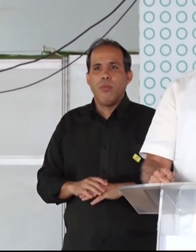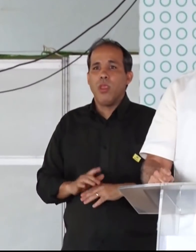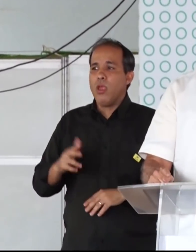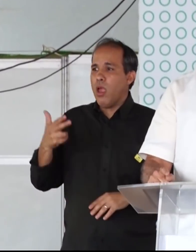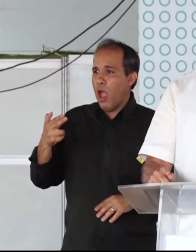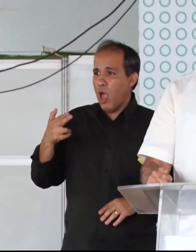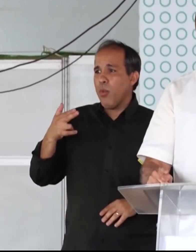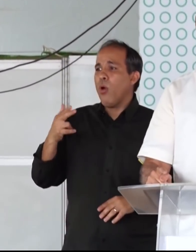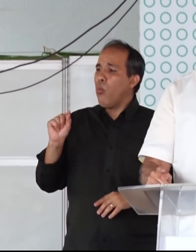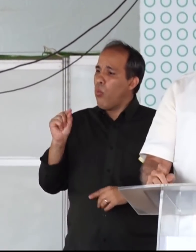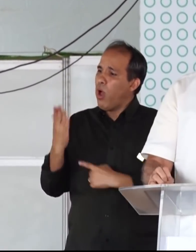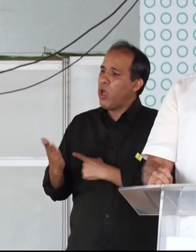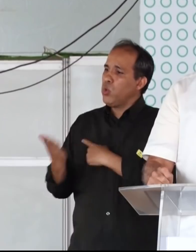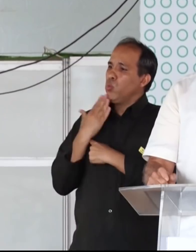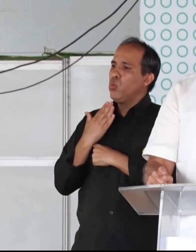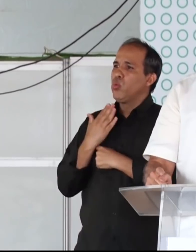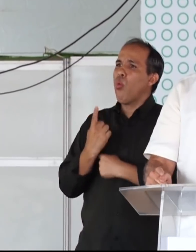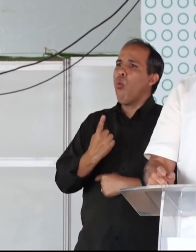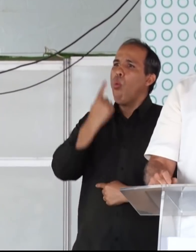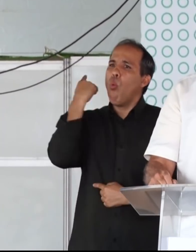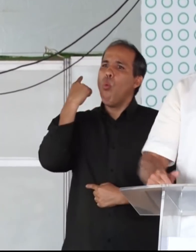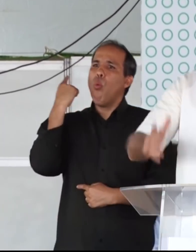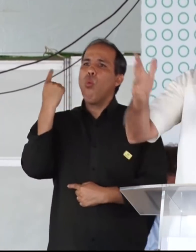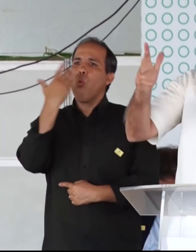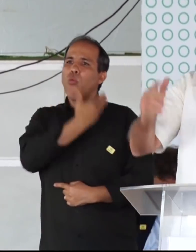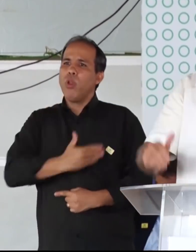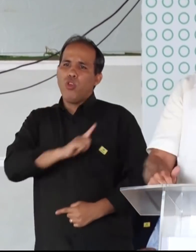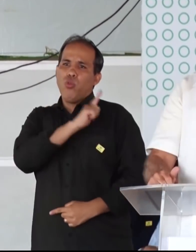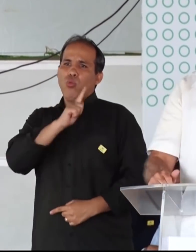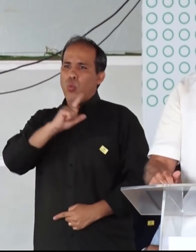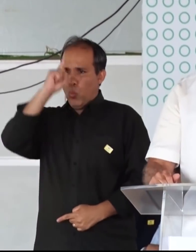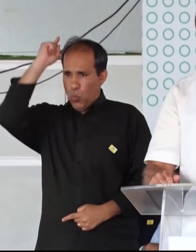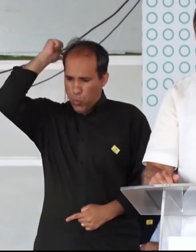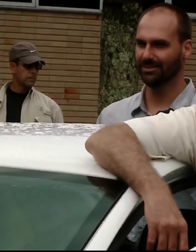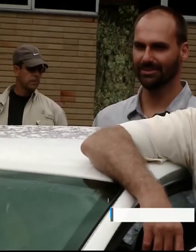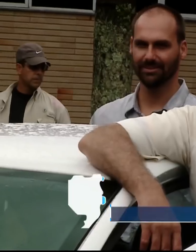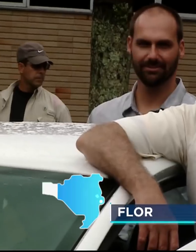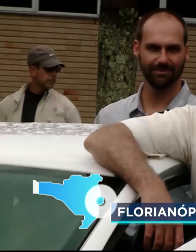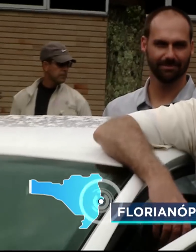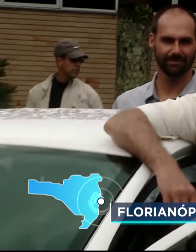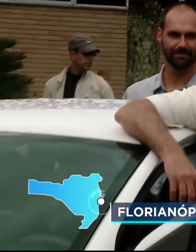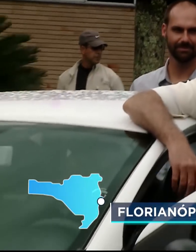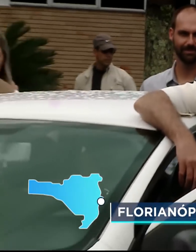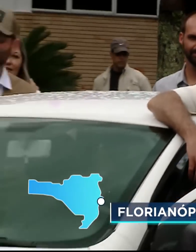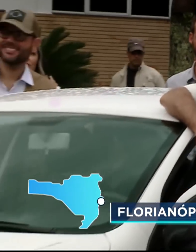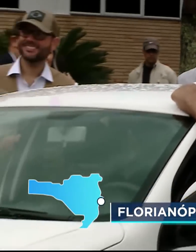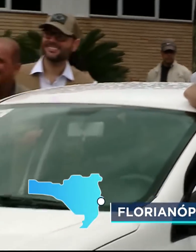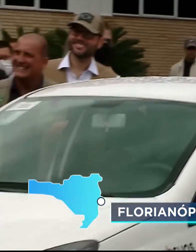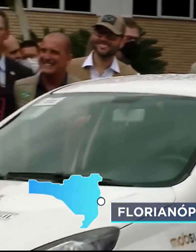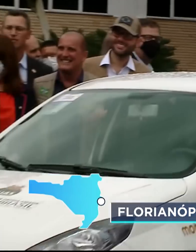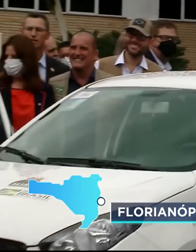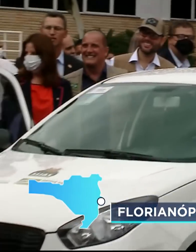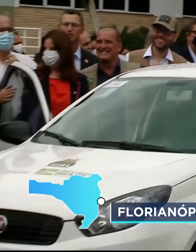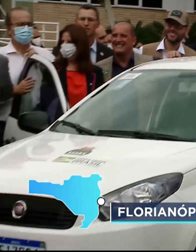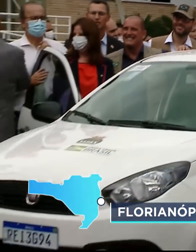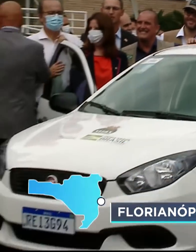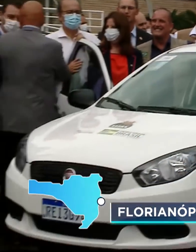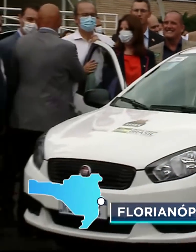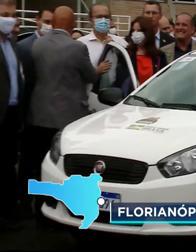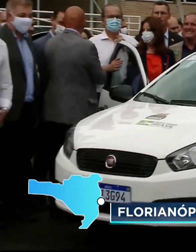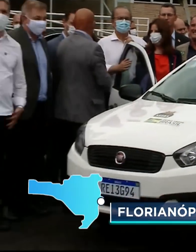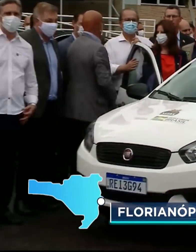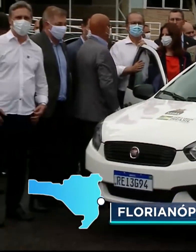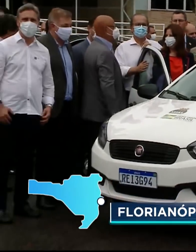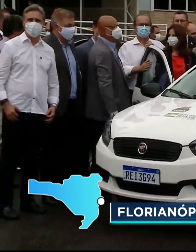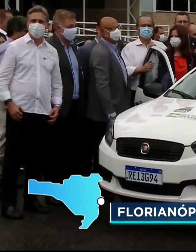Arma evita que um governante de plantão queira ser ditador. À tarde, Bolsonaro viajou para